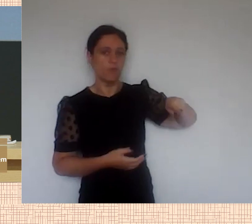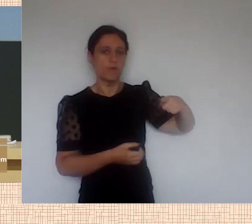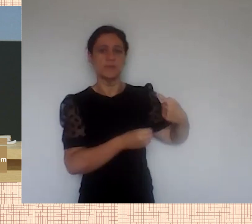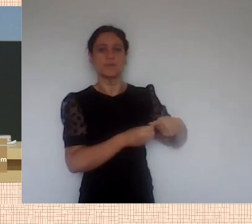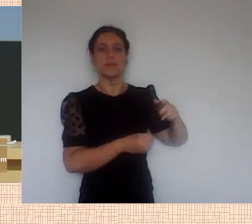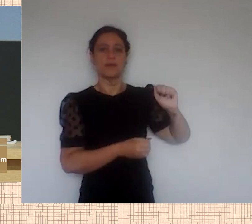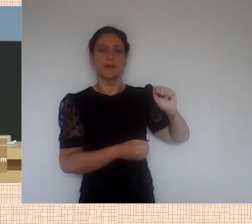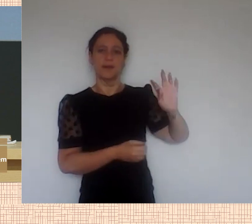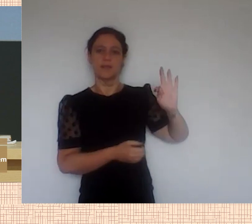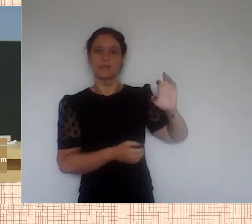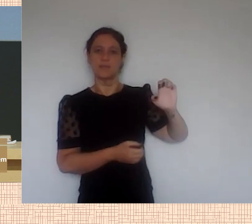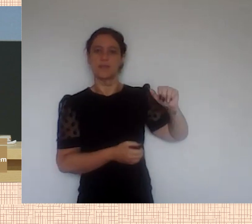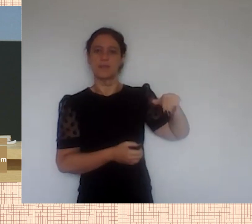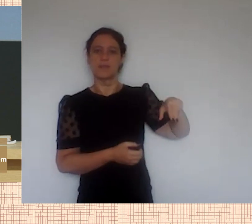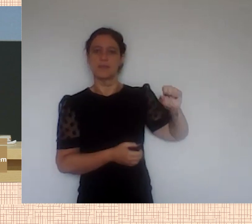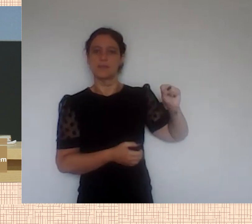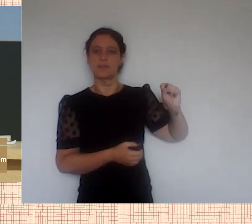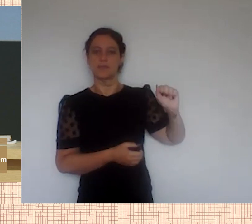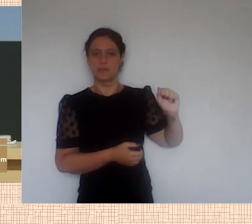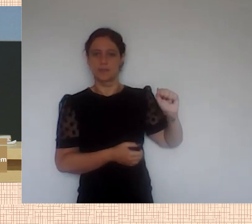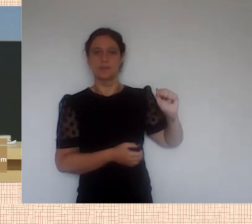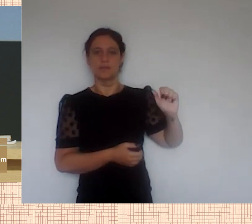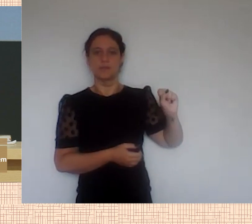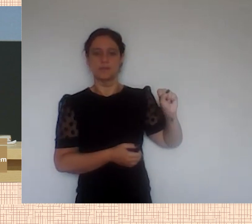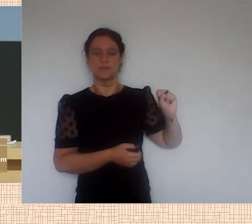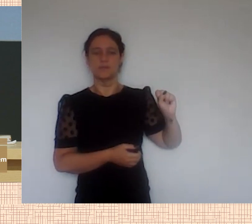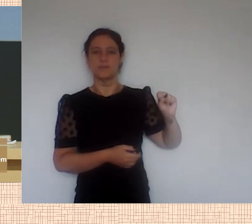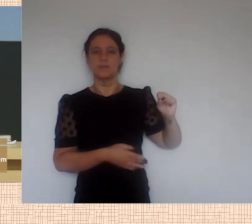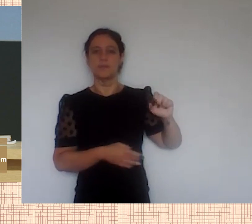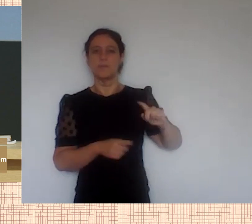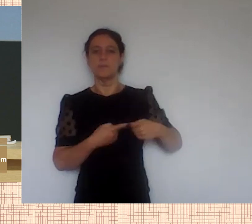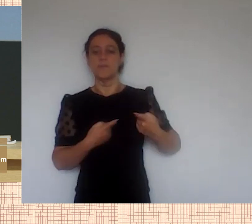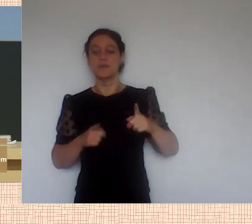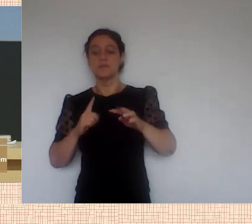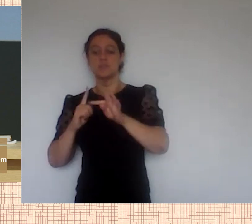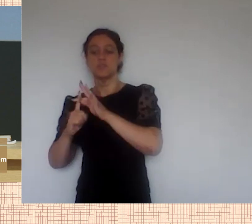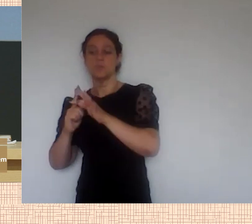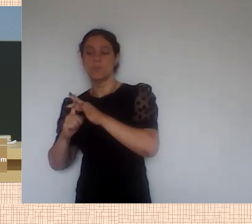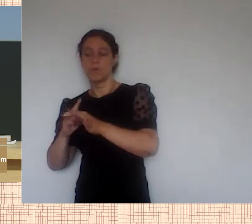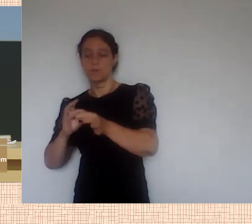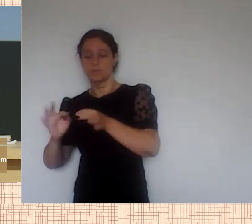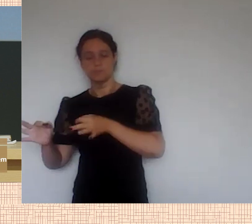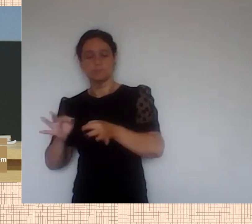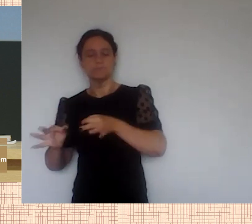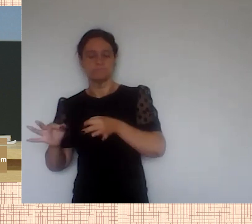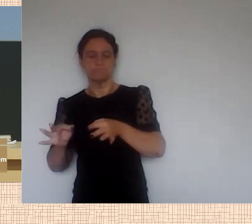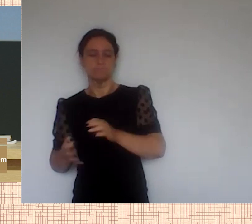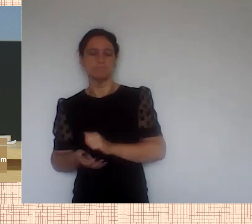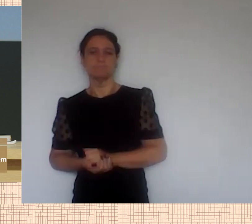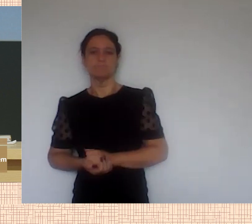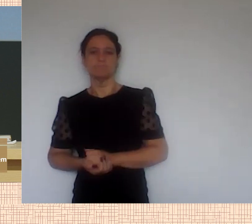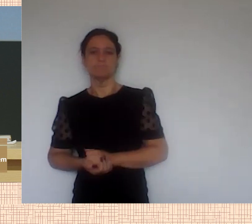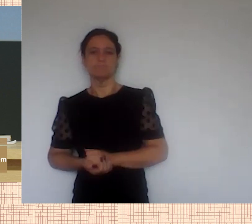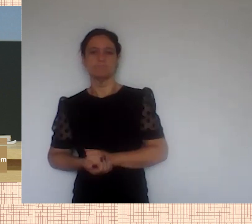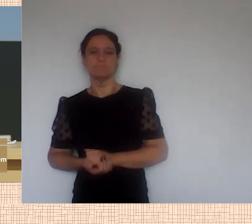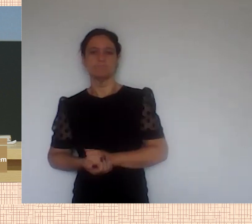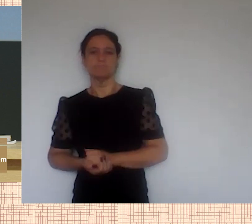depressa possível fosse ter com ele. Sabe por quê? Porque